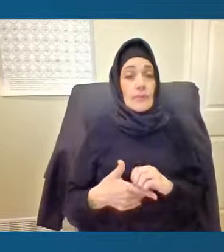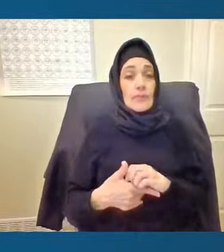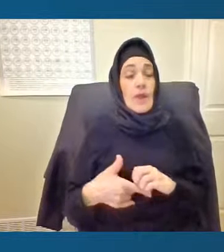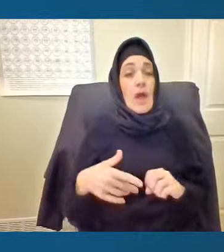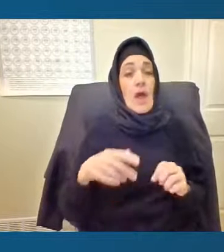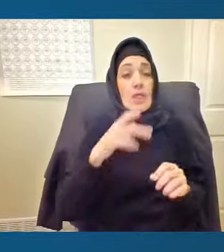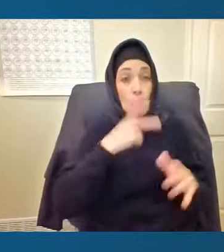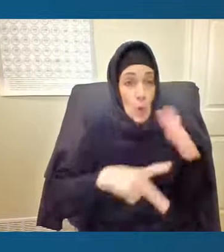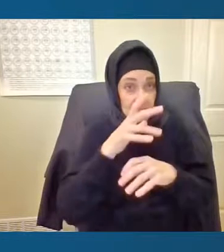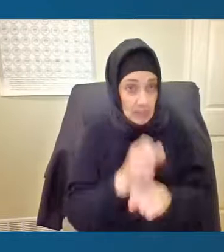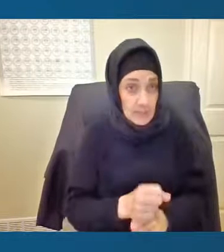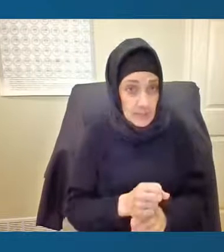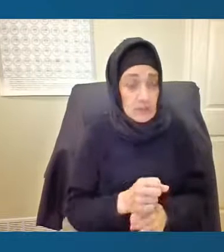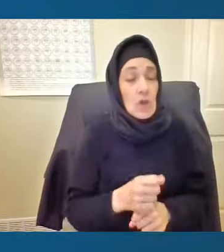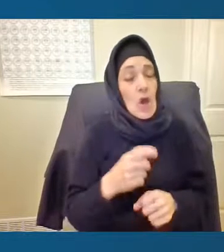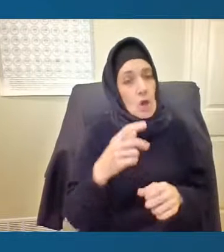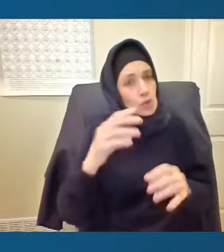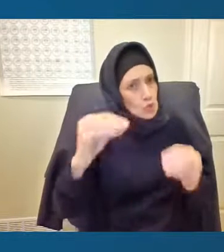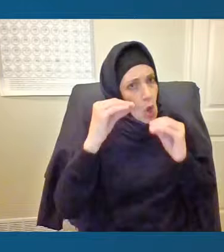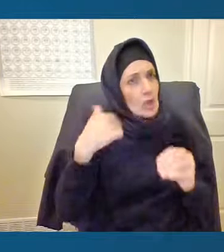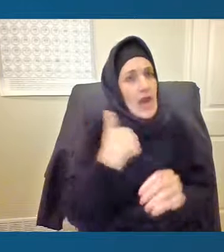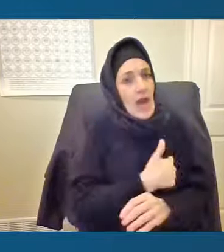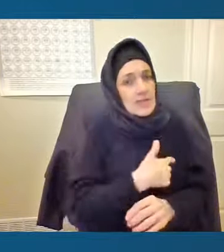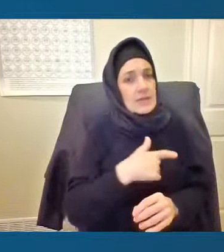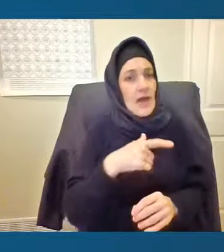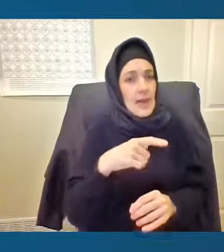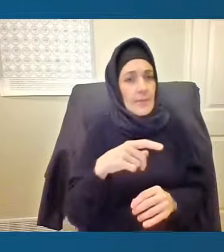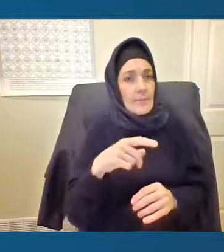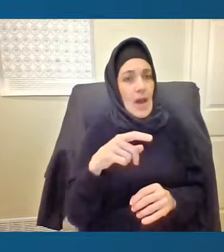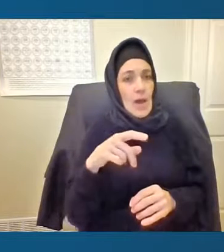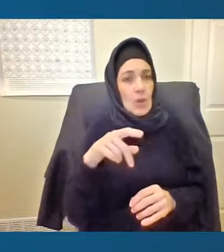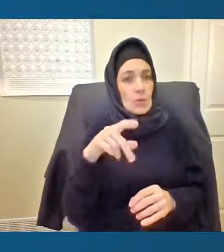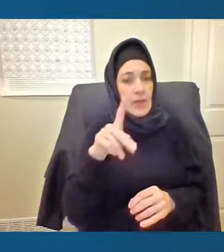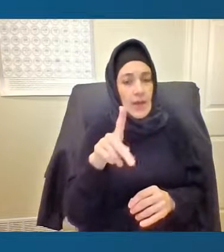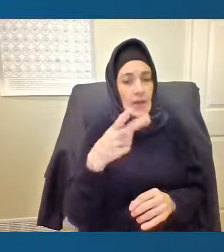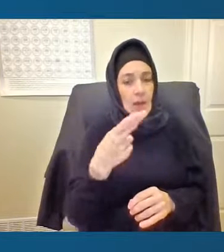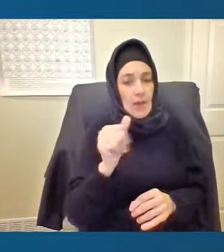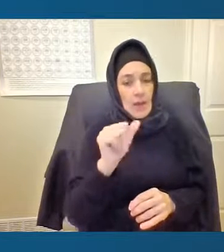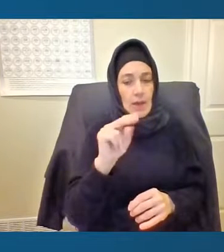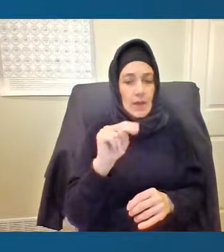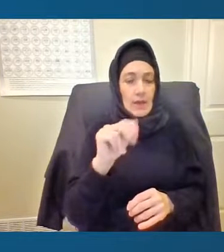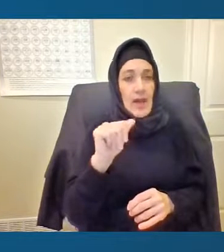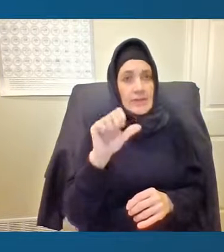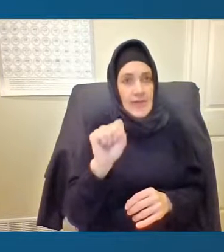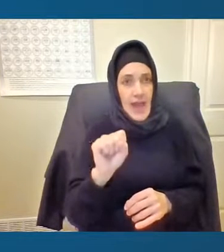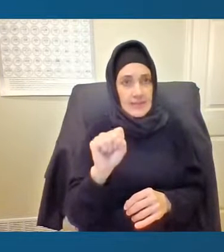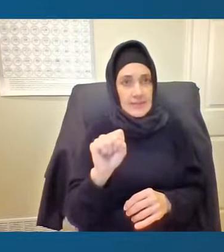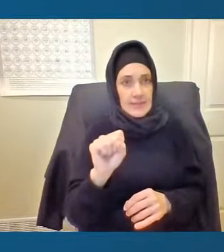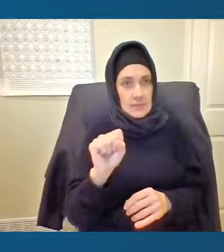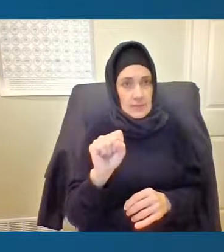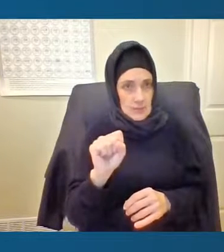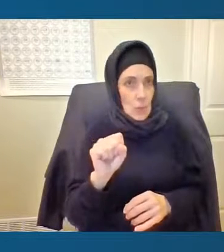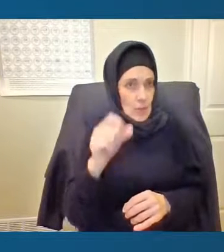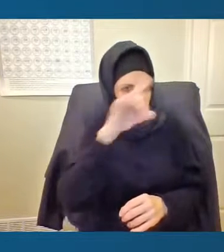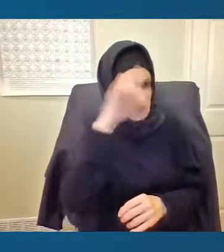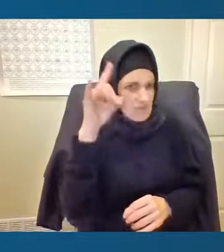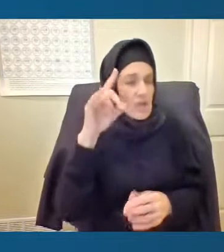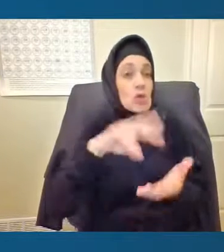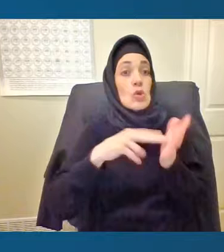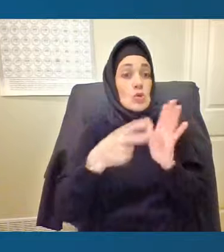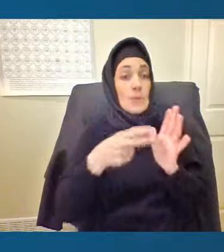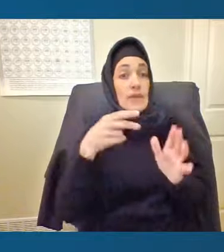sudurin nas. The Prophet ﷺ, this is a hadith of Rasul, that sitting over the heart of each and every one of us is a